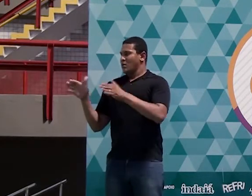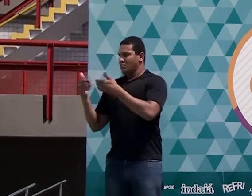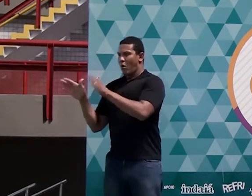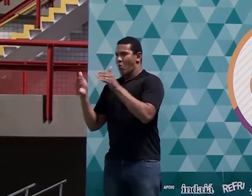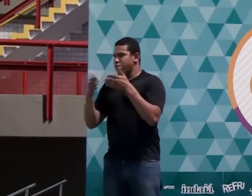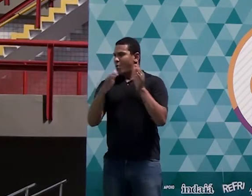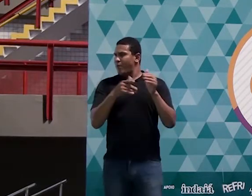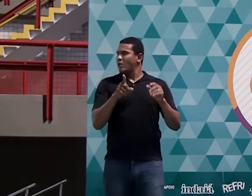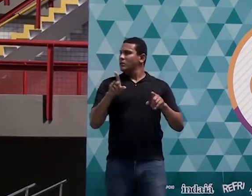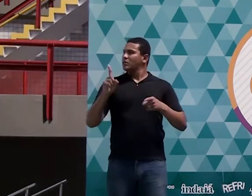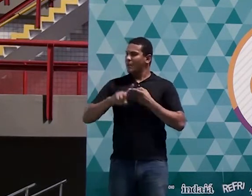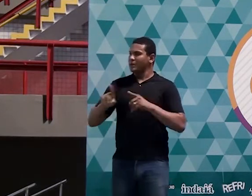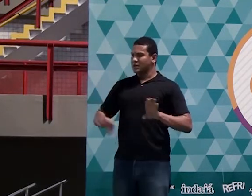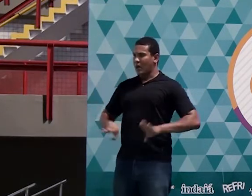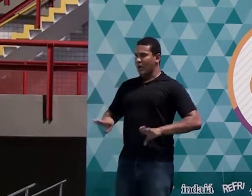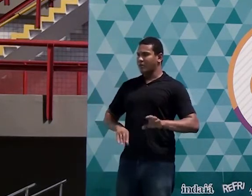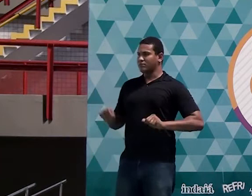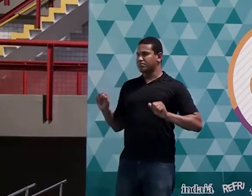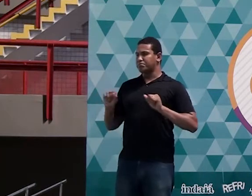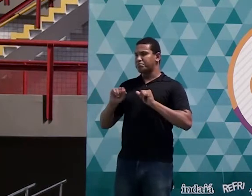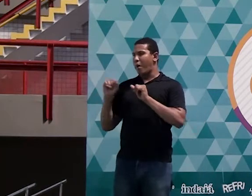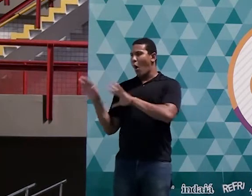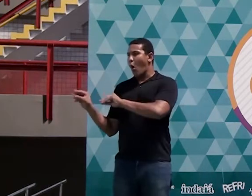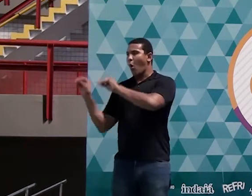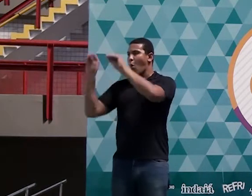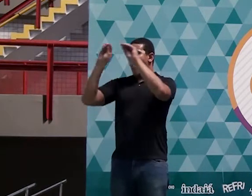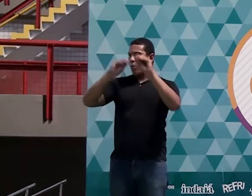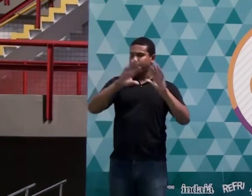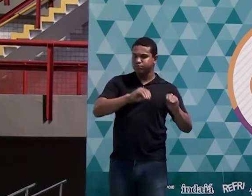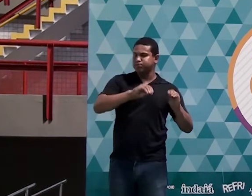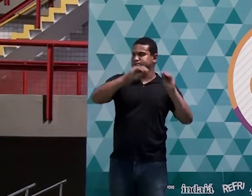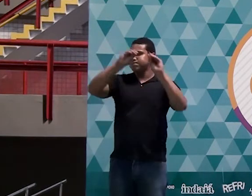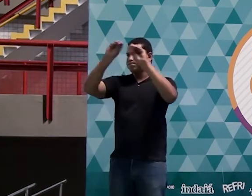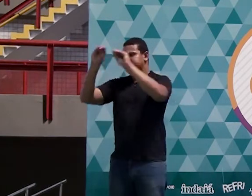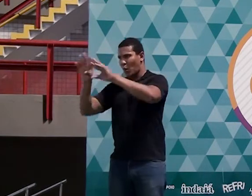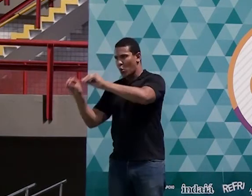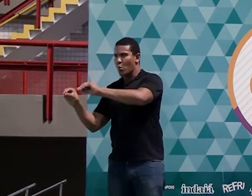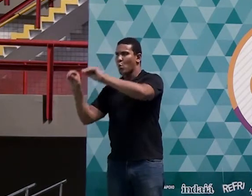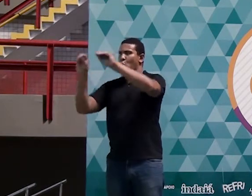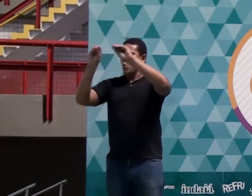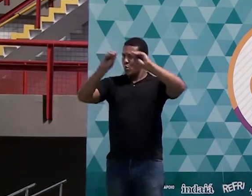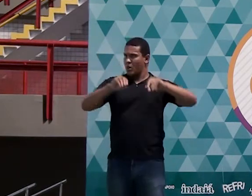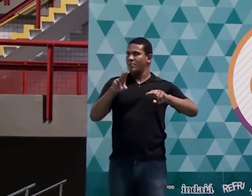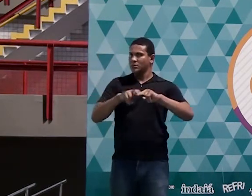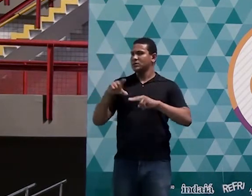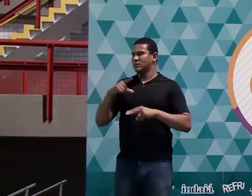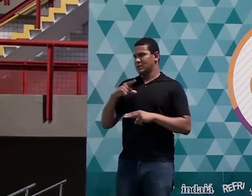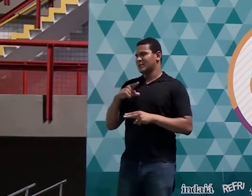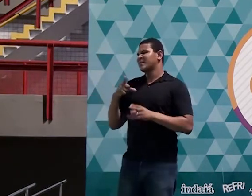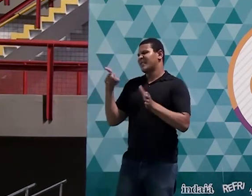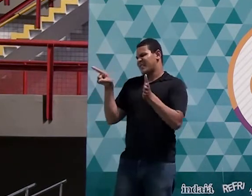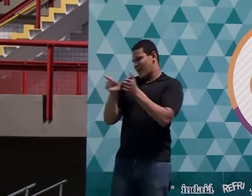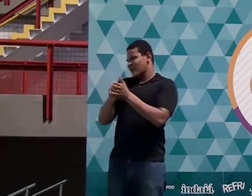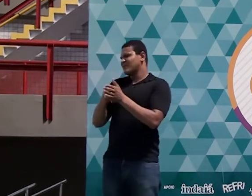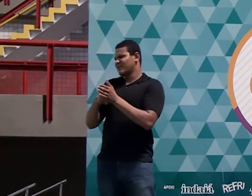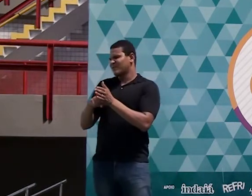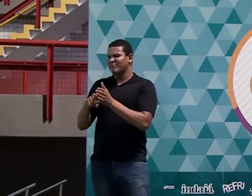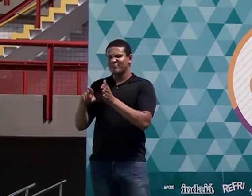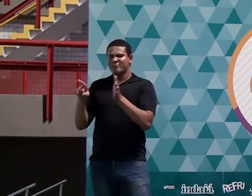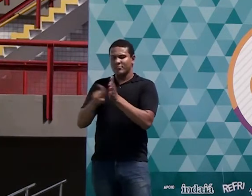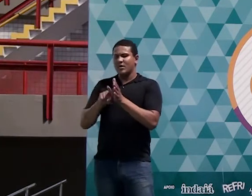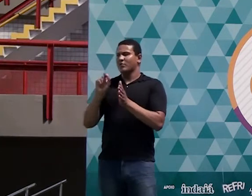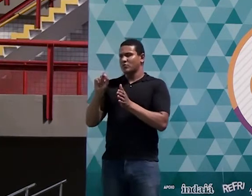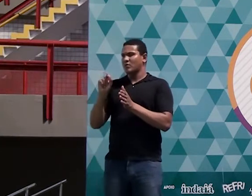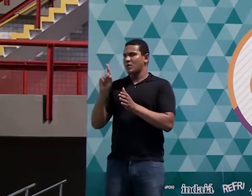vão migrar, tá bom? E também nós vamos ter um efeito muito negativo das cruzadas, que foi